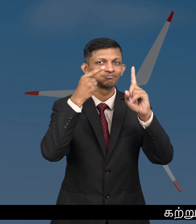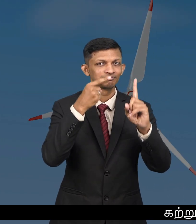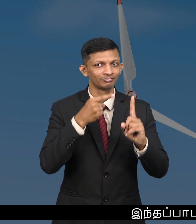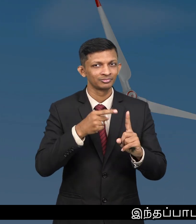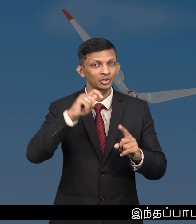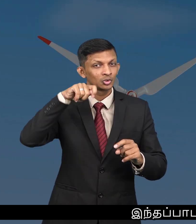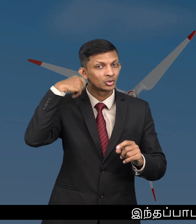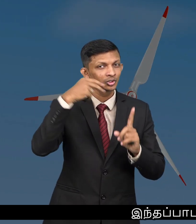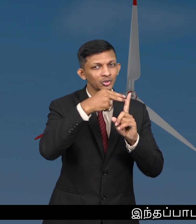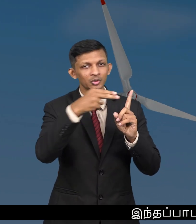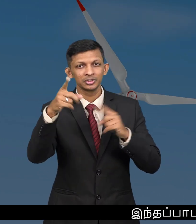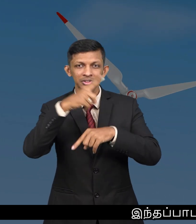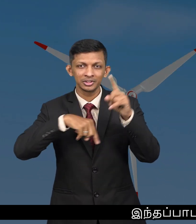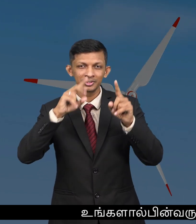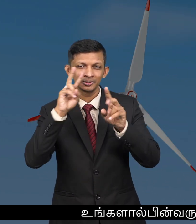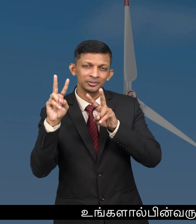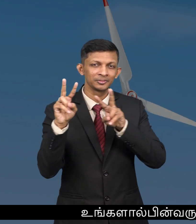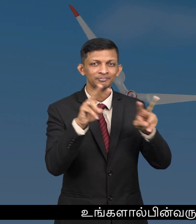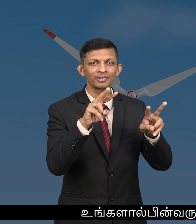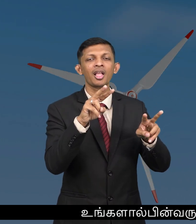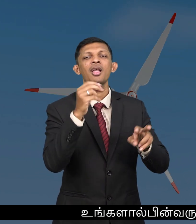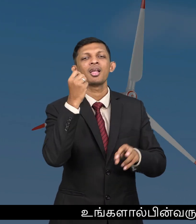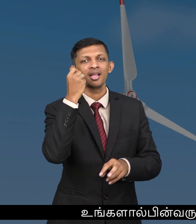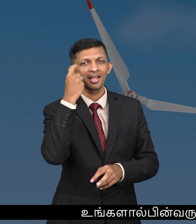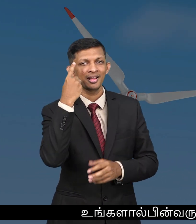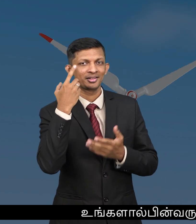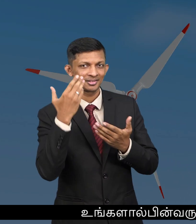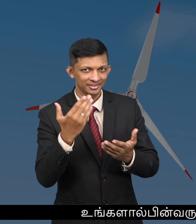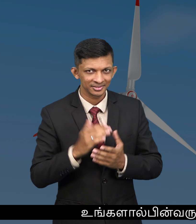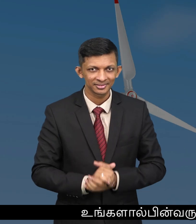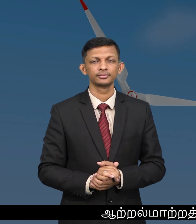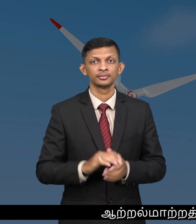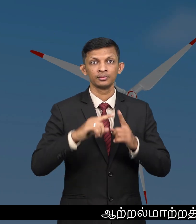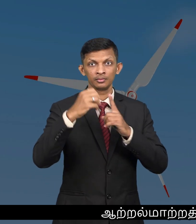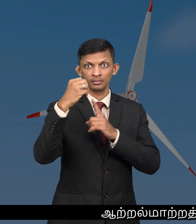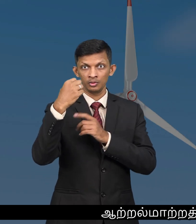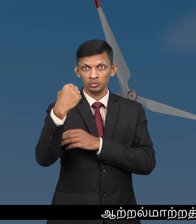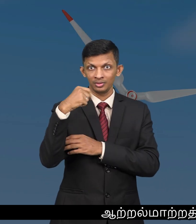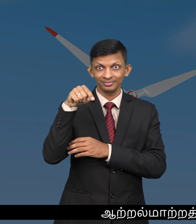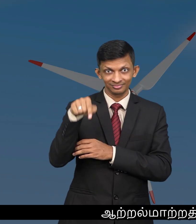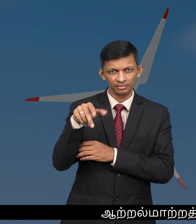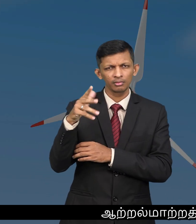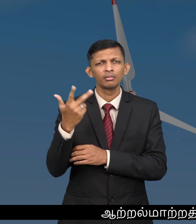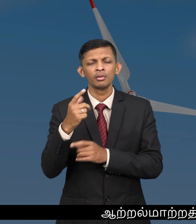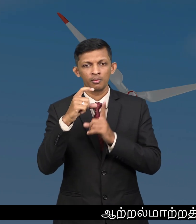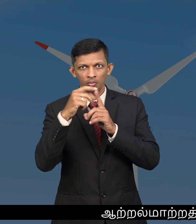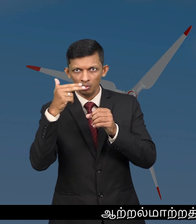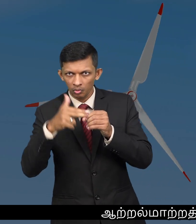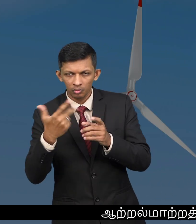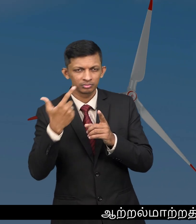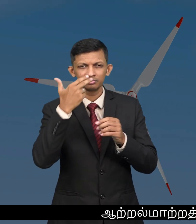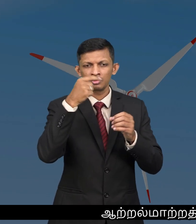கற்றுக்கொள்வீர்கள். இந்த பாடத்தை படித்த பிறகு உங்களால் பின்வருவனவற்றை செய்ய முடியும். ஆற்றல் மாற்றத்தை புரிந்து கொள்ளுதல்.